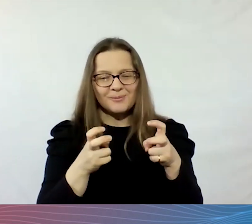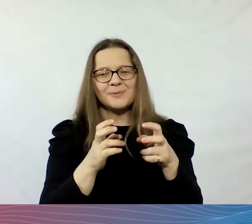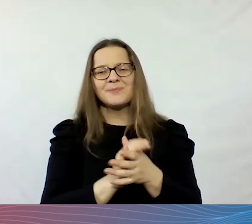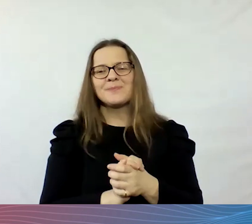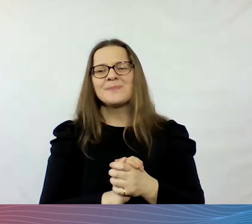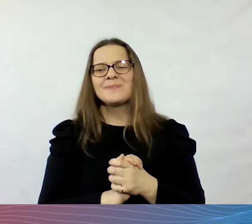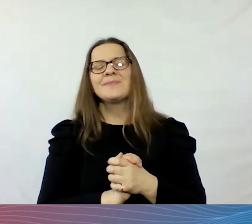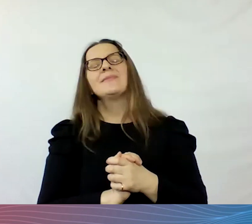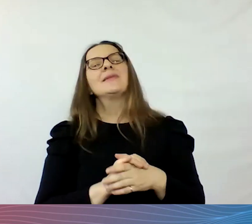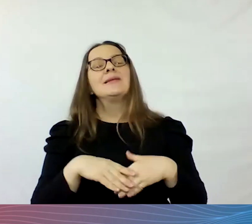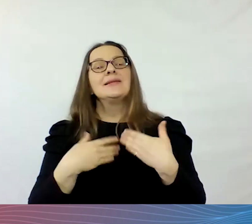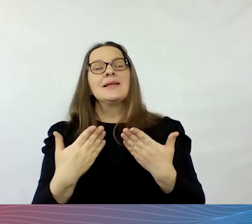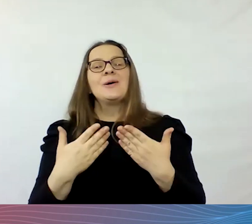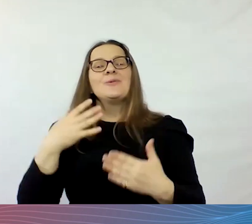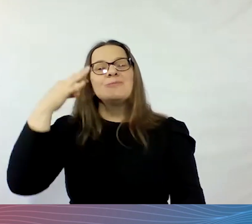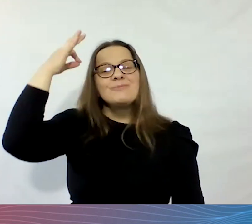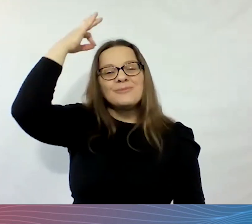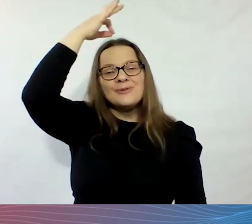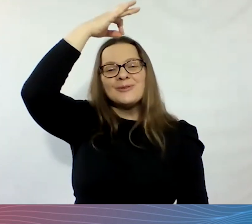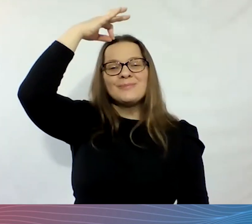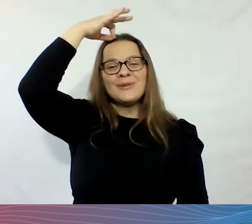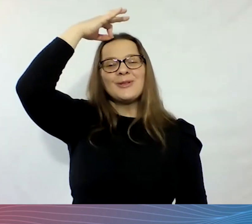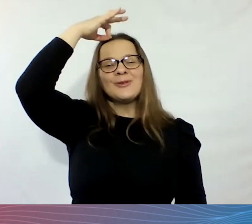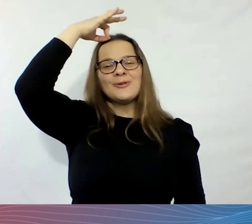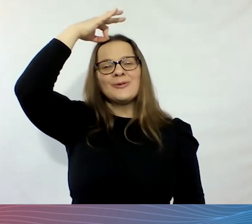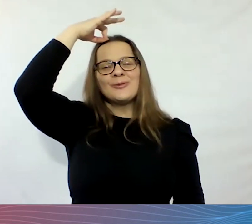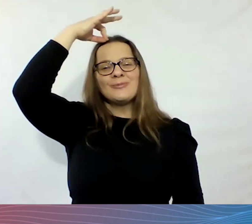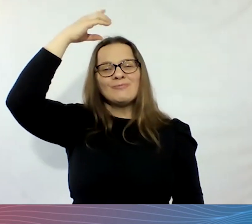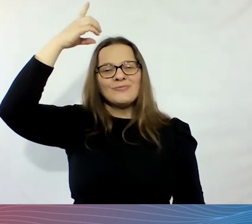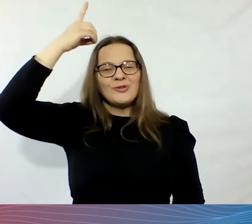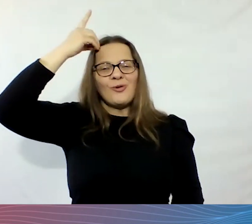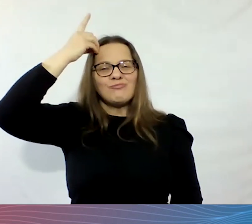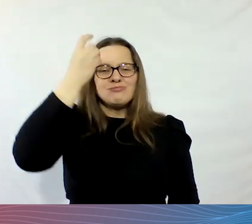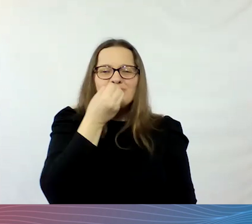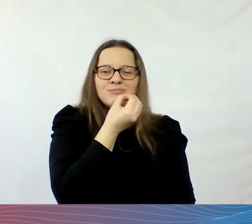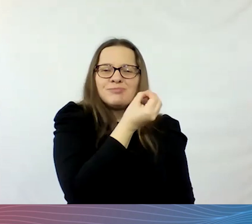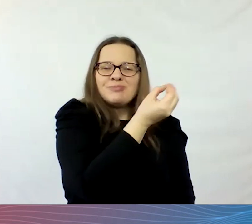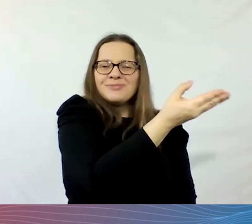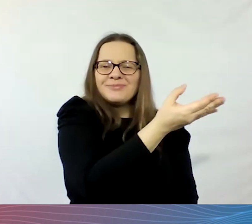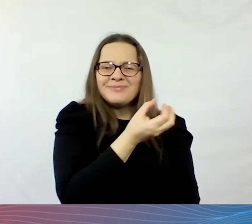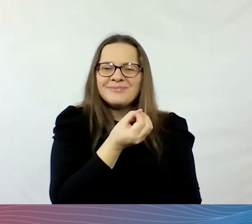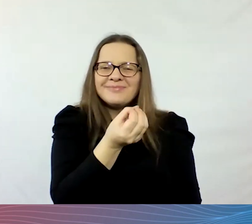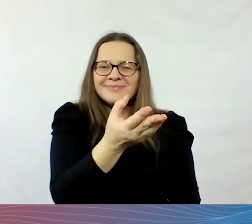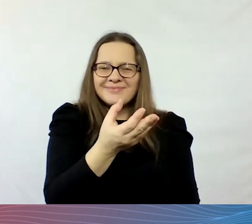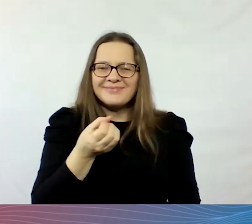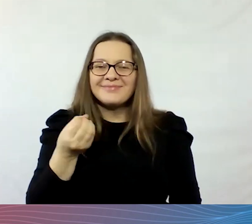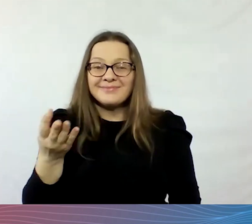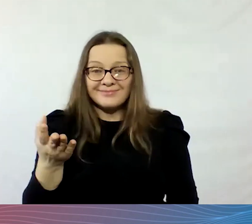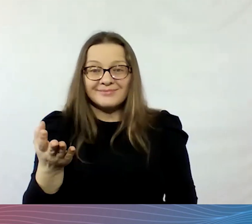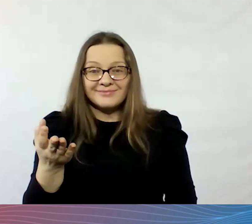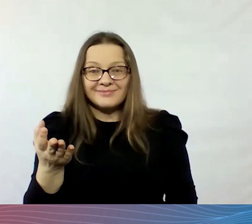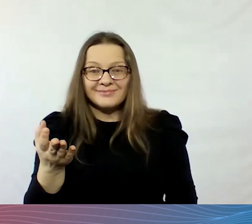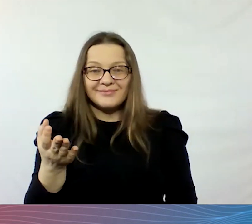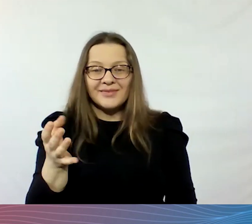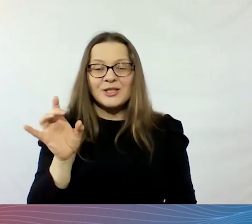Então é o Espírito, irmãos, que te dá dom para você funcionar como membro do corpo de Cristo. Não só o Espírito, naquele dia que